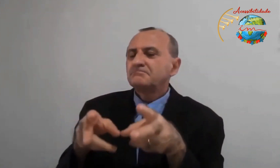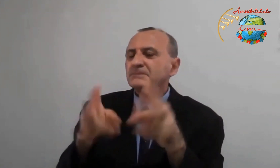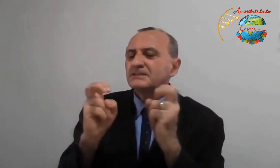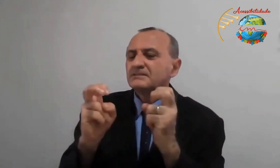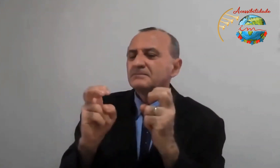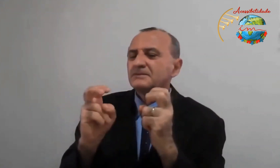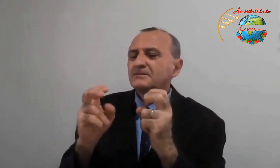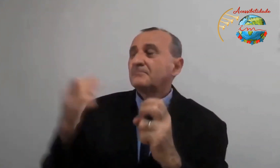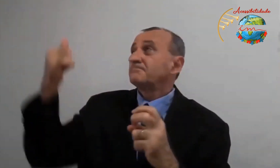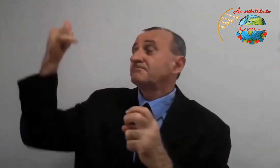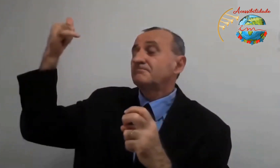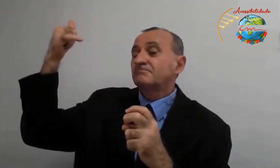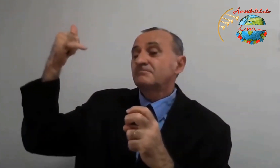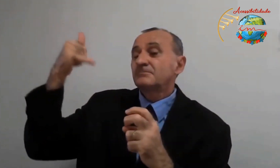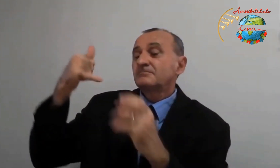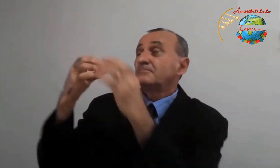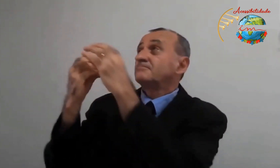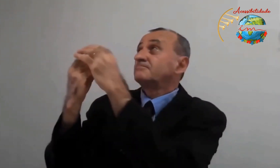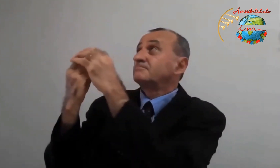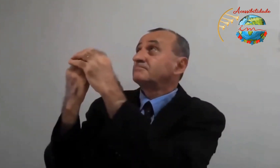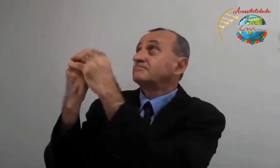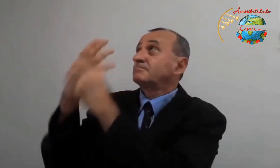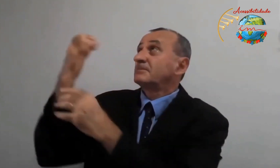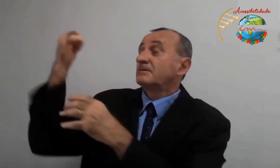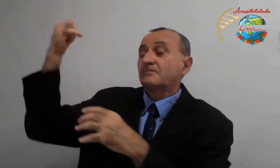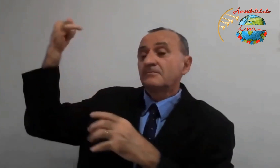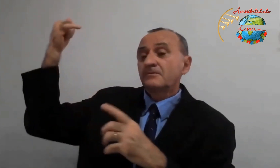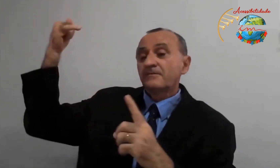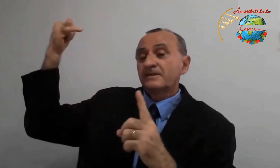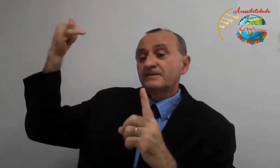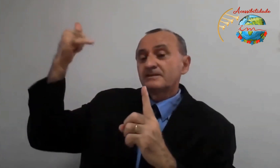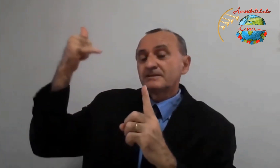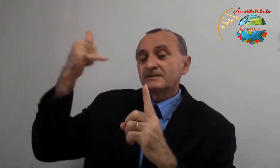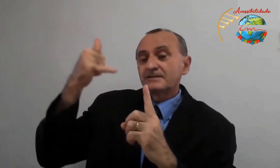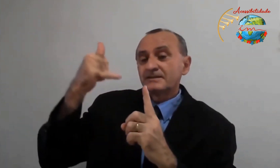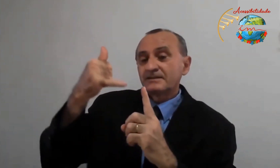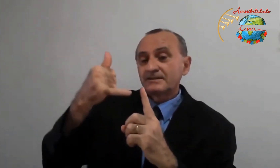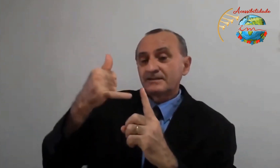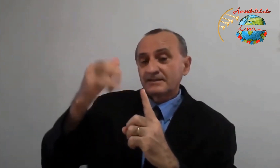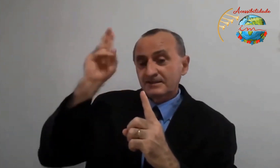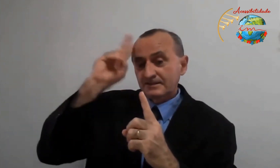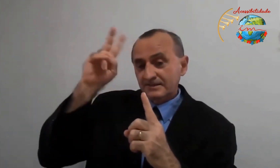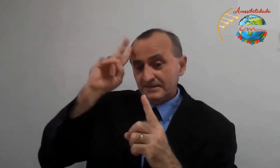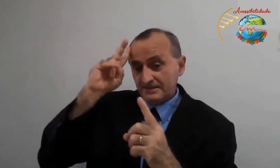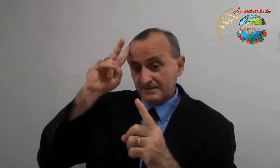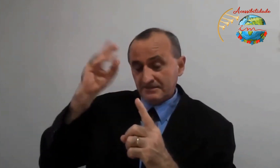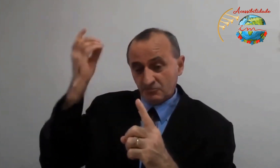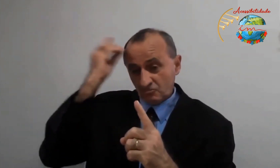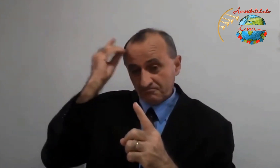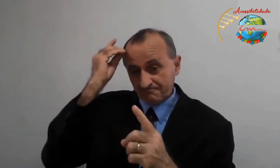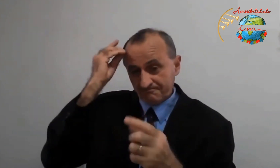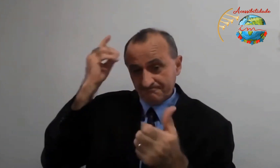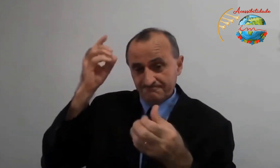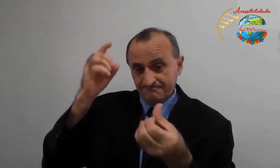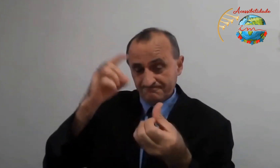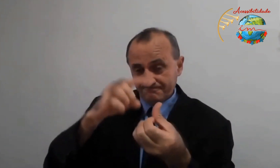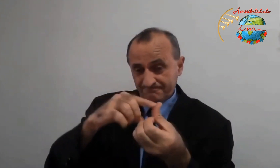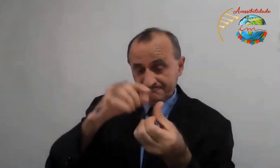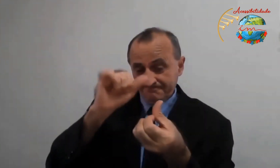E percebam, então, que a profecia, sempre, tudo que é profético, vem de Deus.